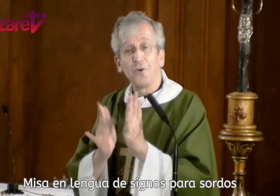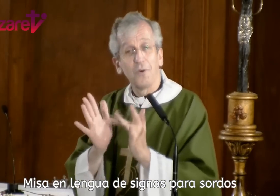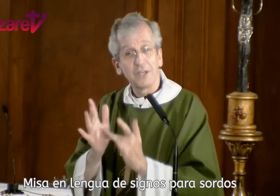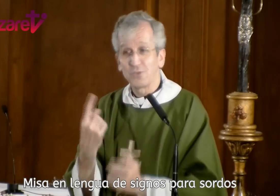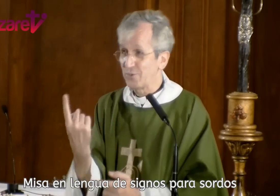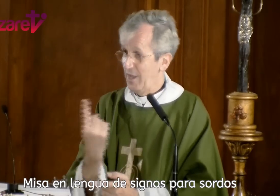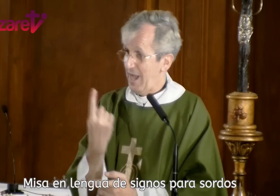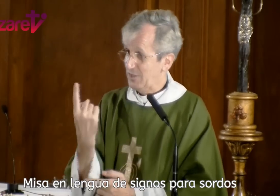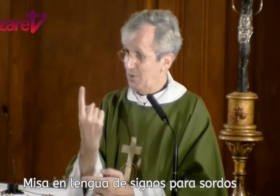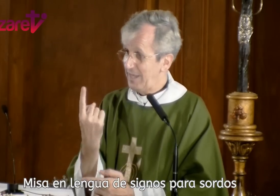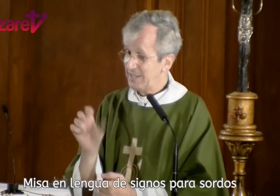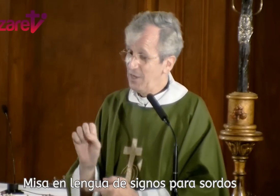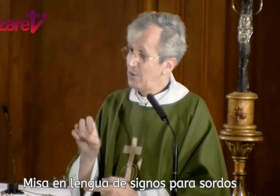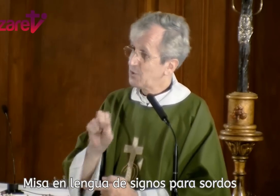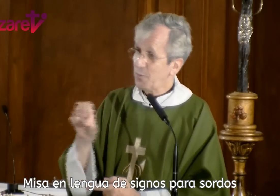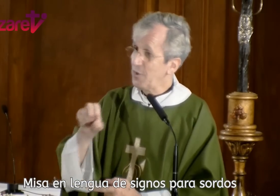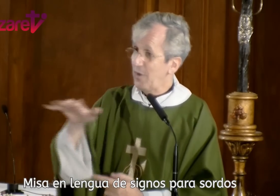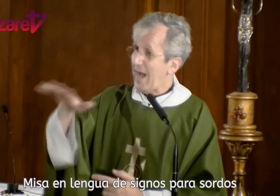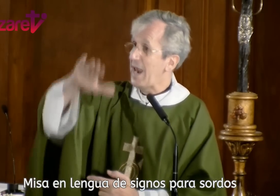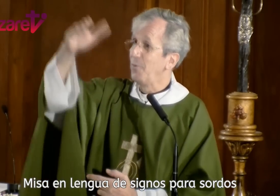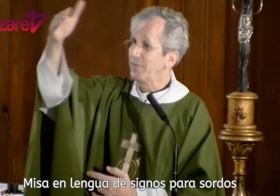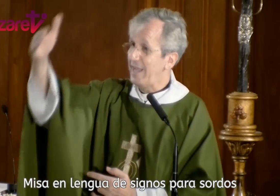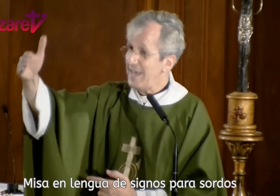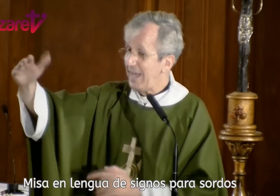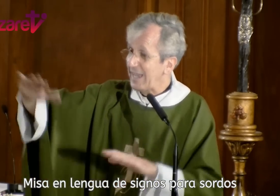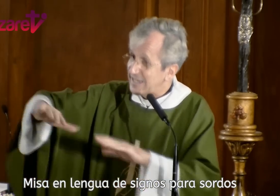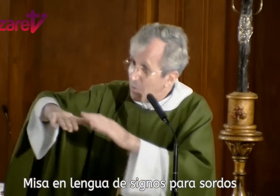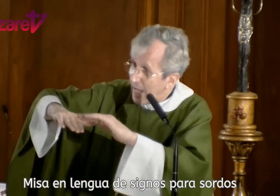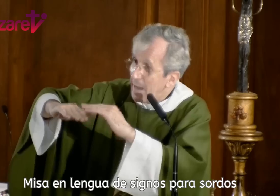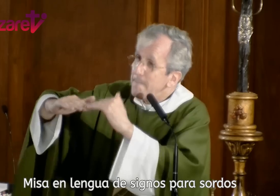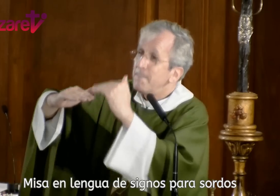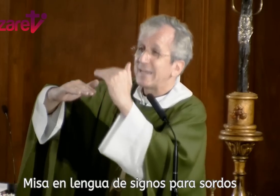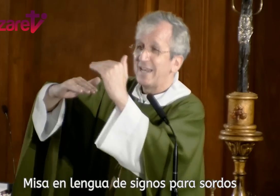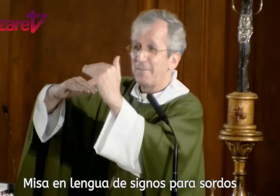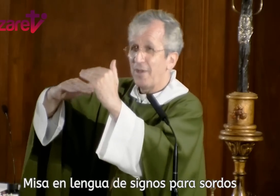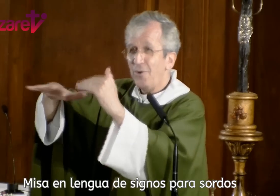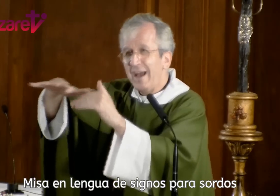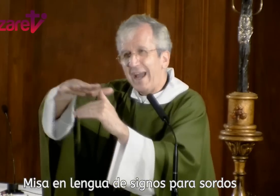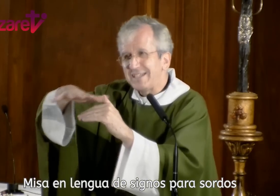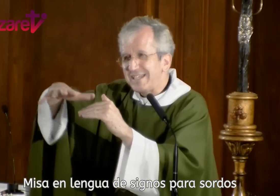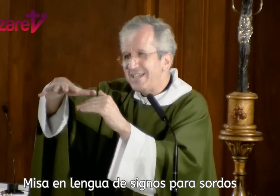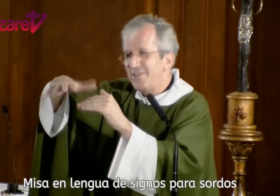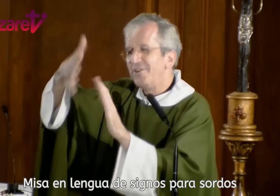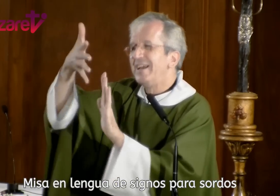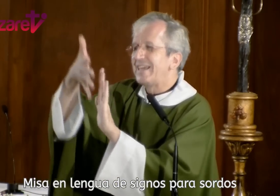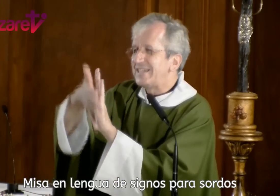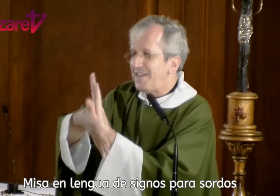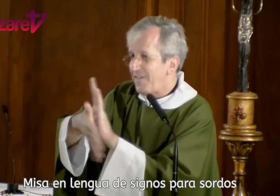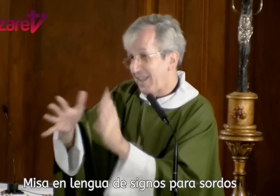cómo Jesús a solas subió a la montaña, a ese lugar más elevado, a ese sitio que significa de